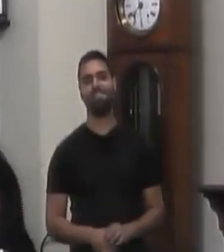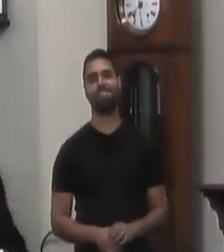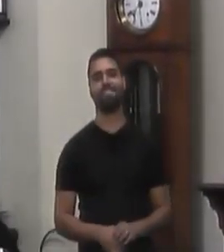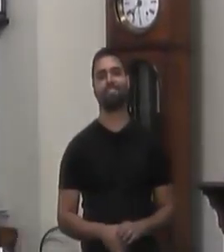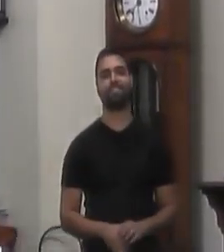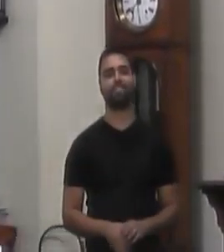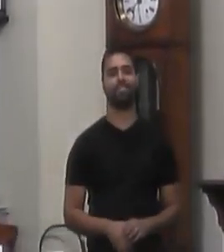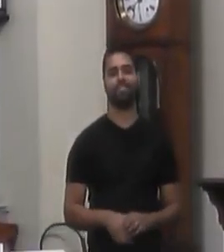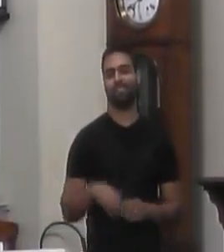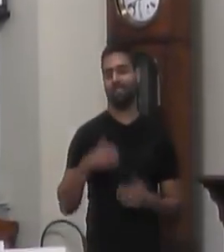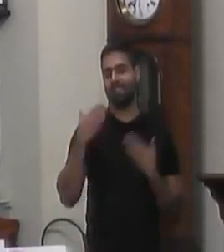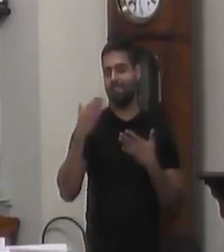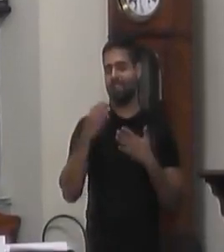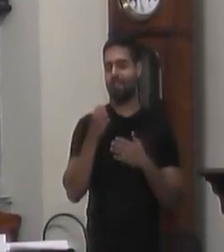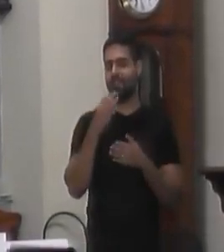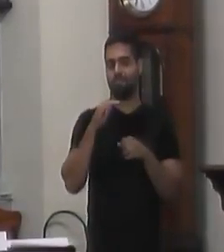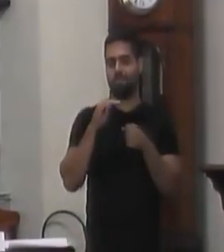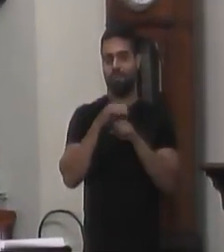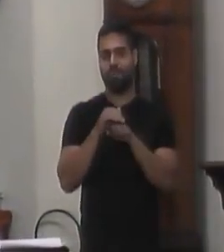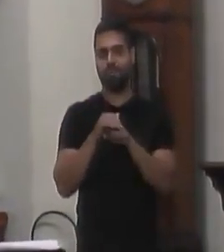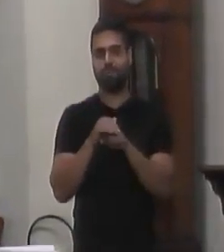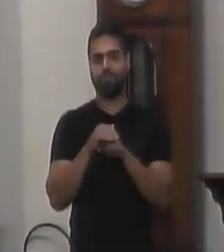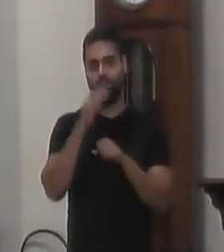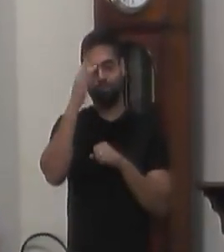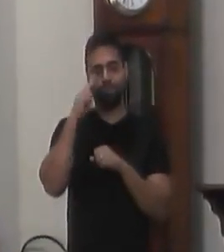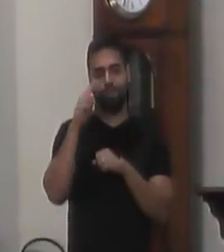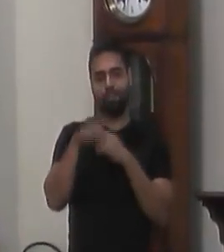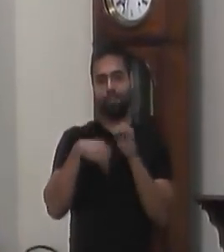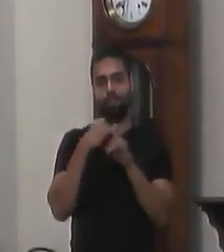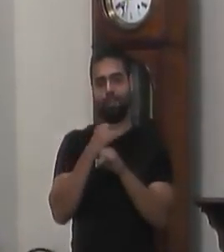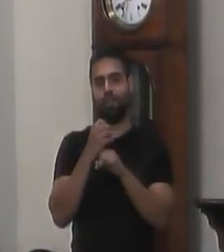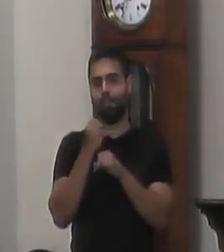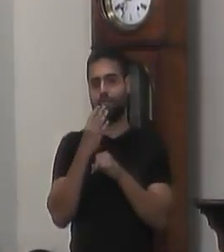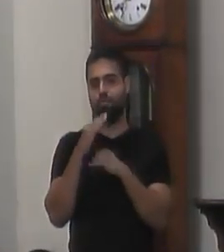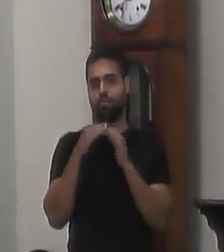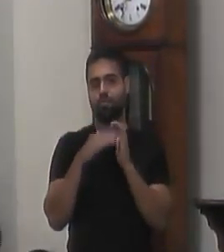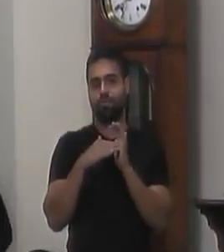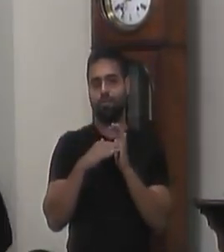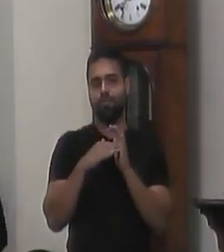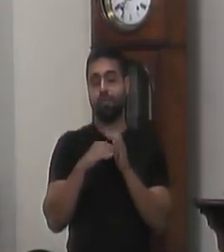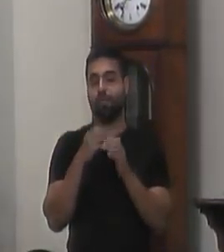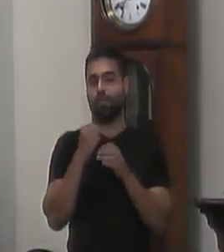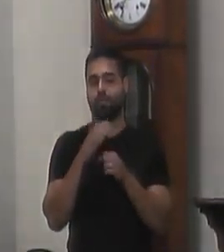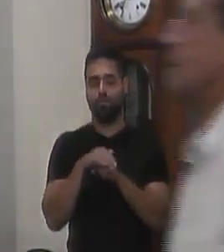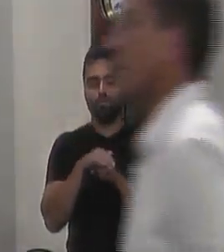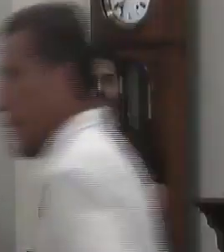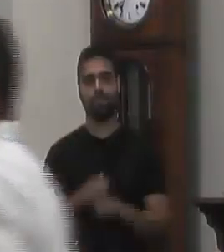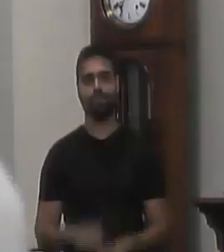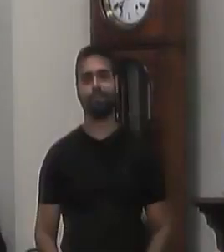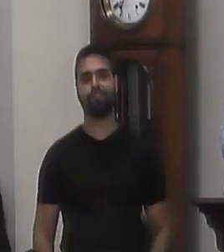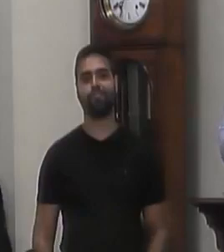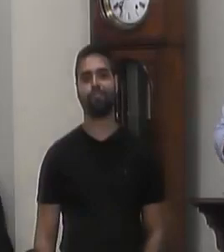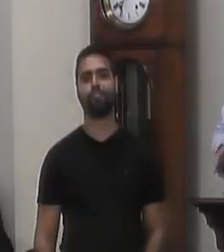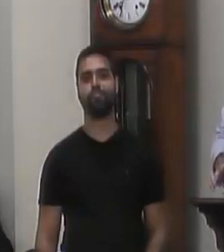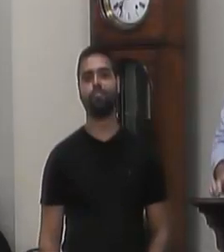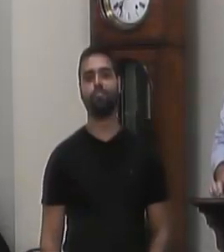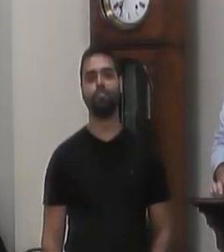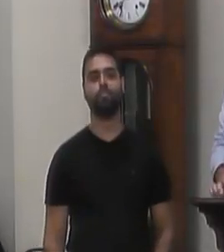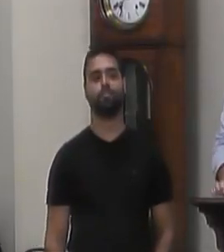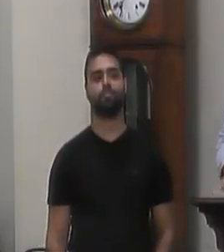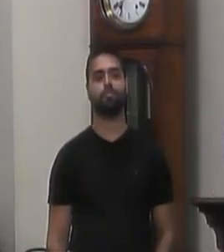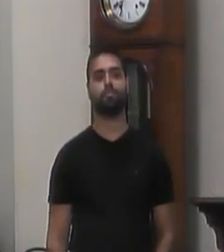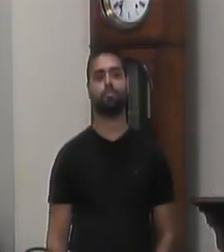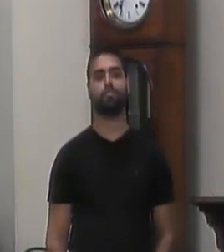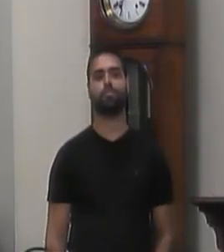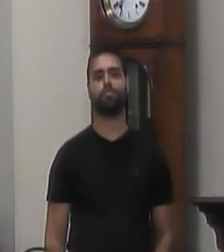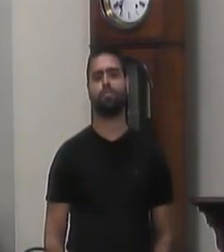Obrigado, presidente. Boa noite, vereadores. Boa noite, quem nos acompanha. Boa noite, assistência aqui da casa nessa noite. O que